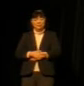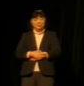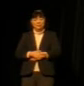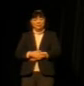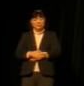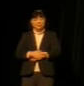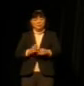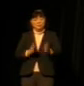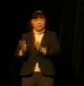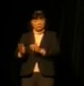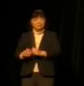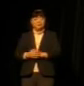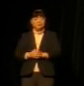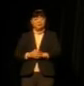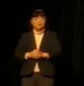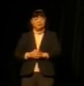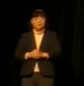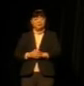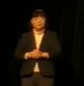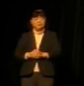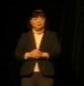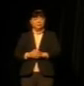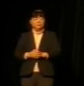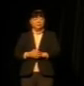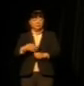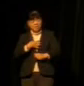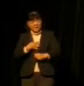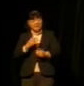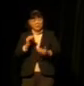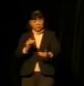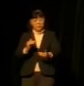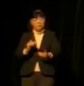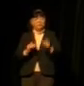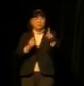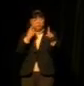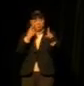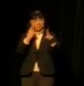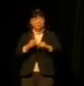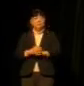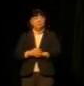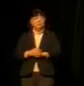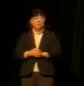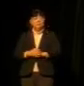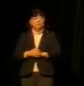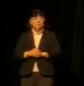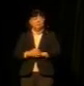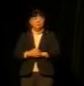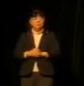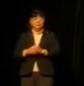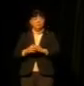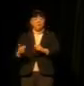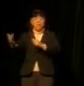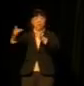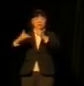それではね、次にね、この辛かったことに入りますけども、一つ目は放射能が高い